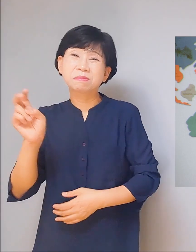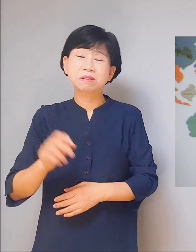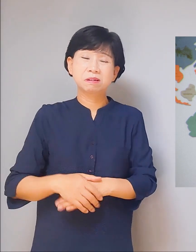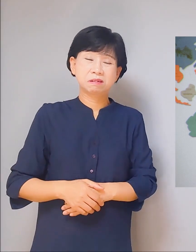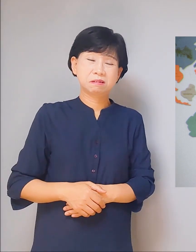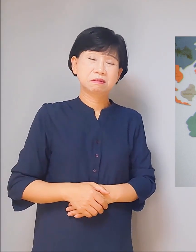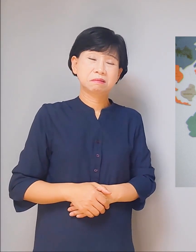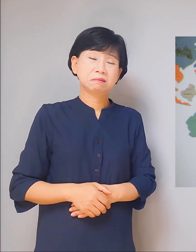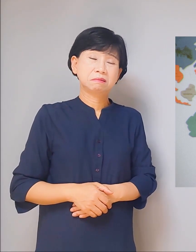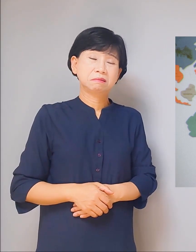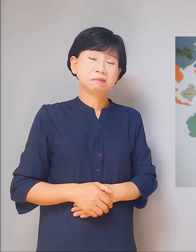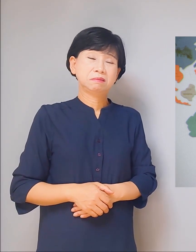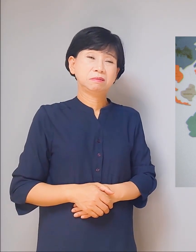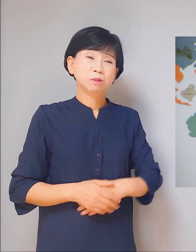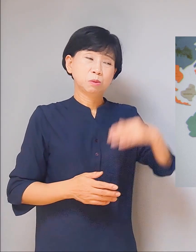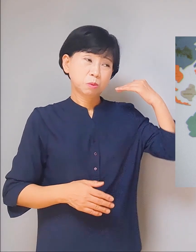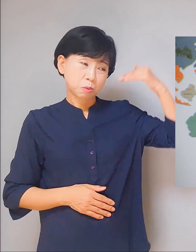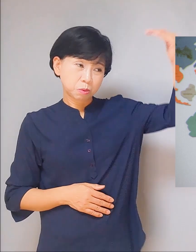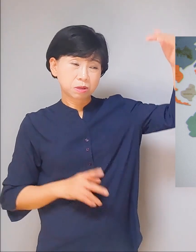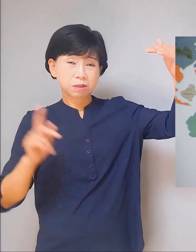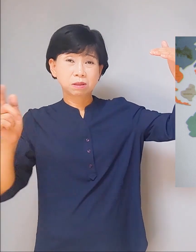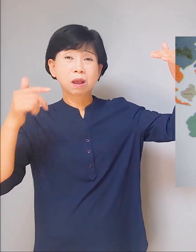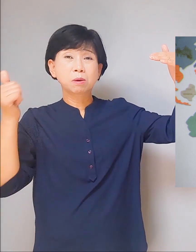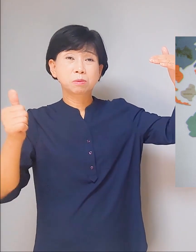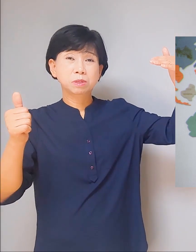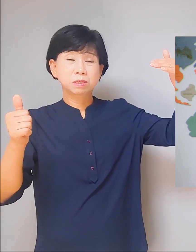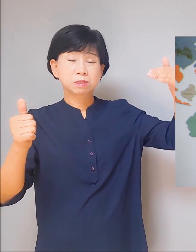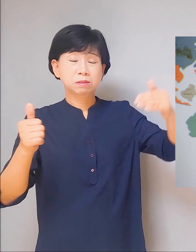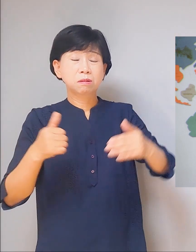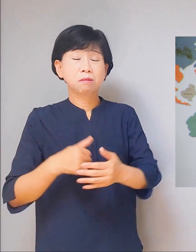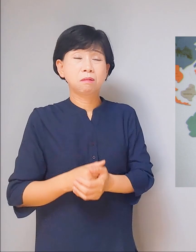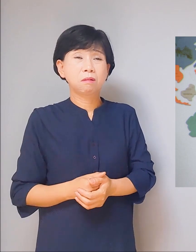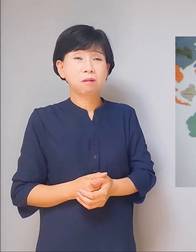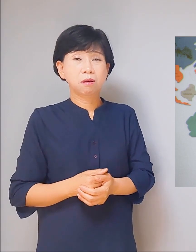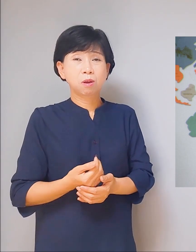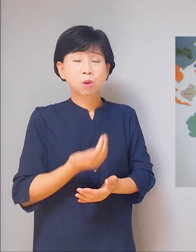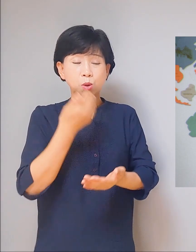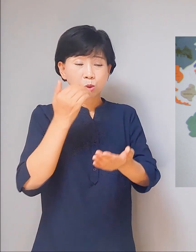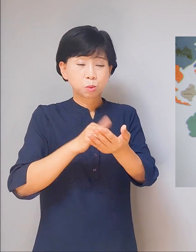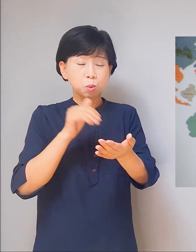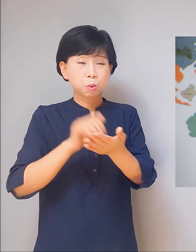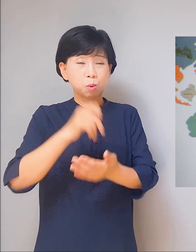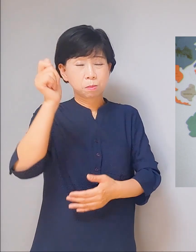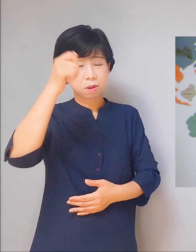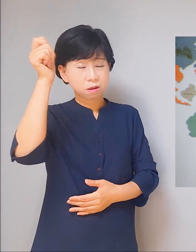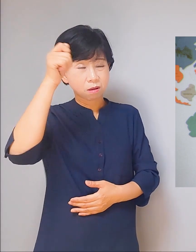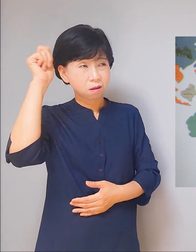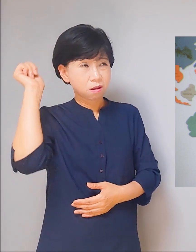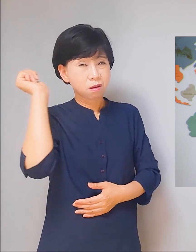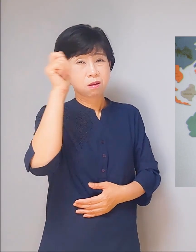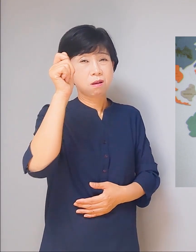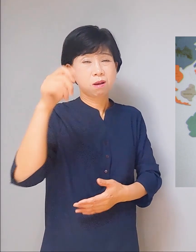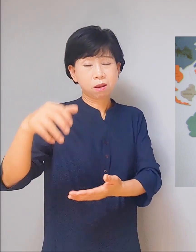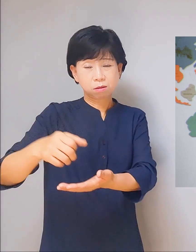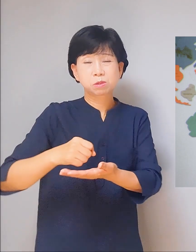산전수전을 다 겪은 골리앗 장수에게 다윗은 뭘 들고 나갑니까? 막대기,